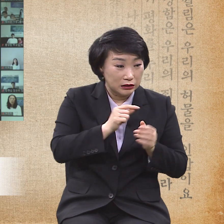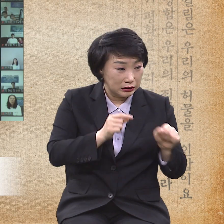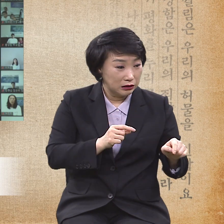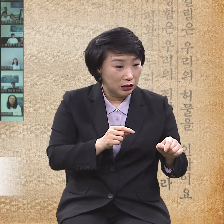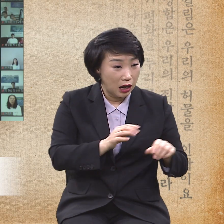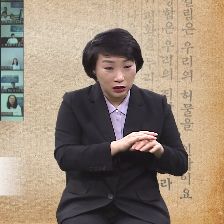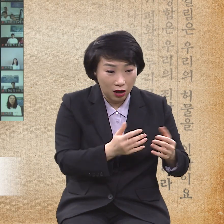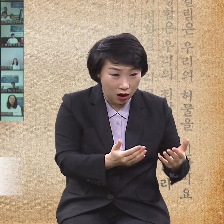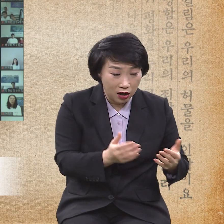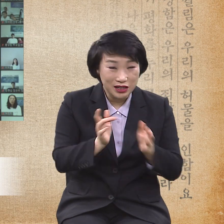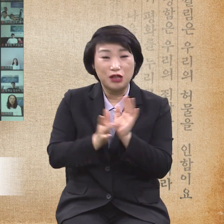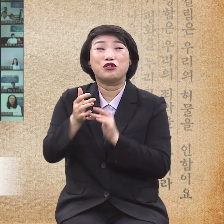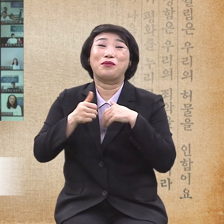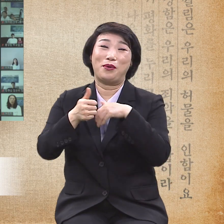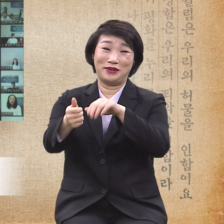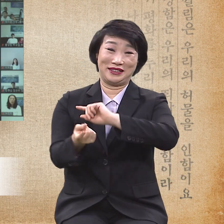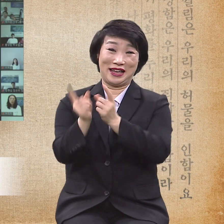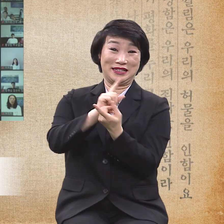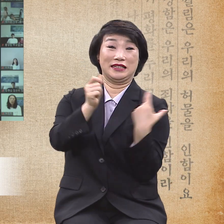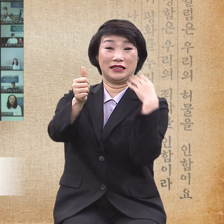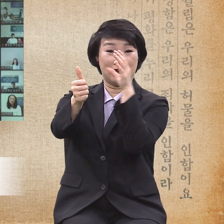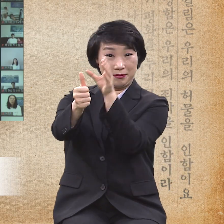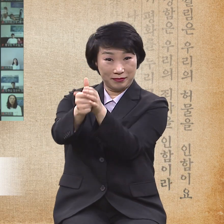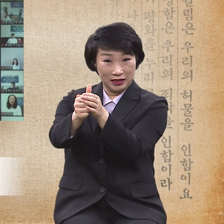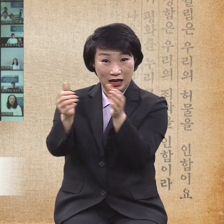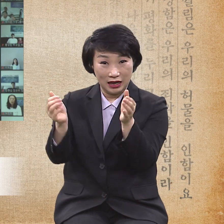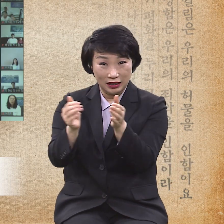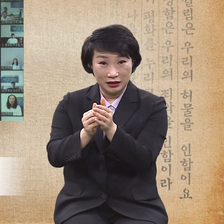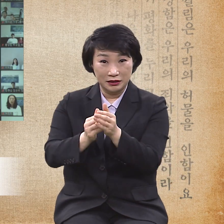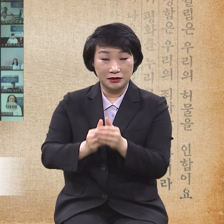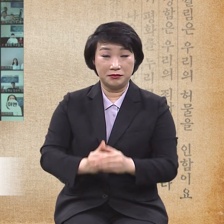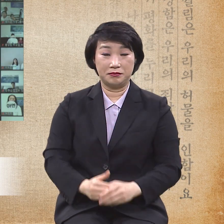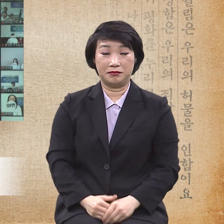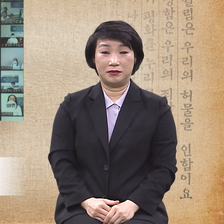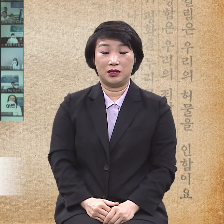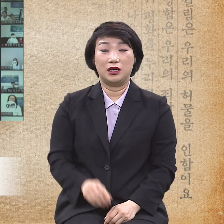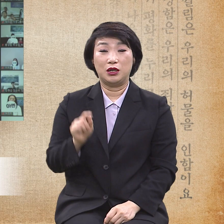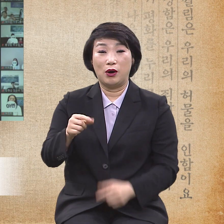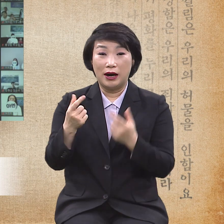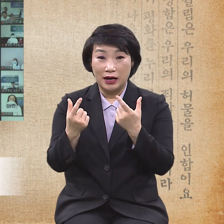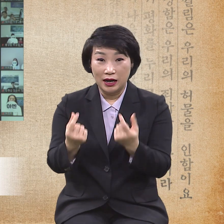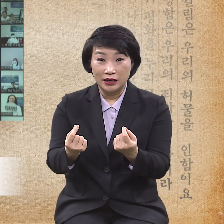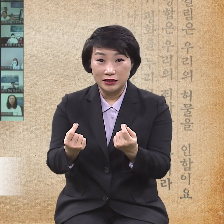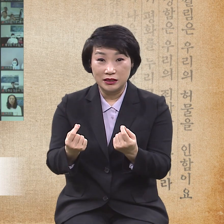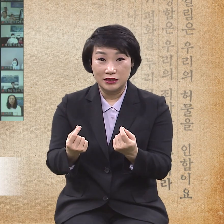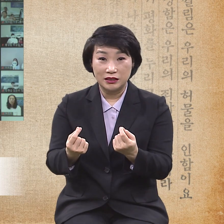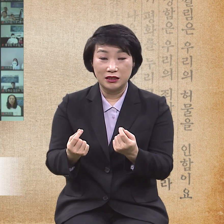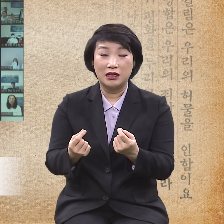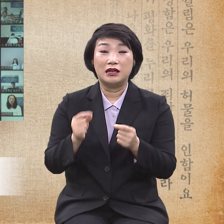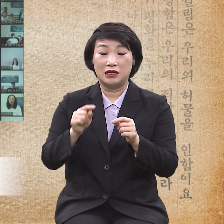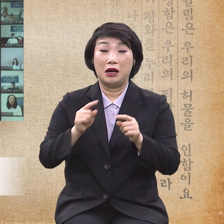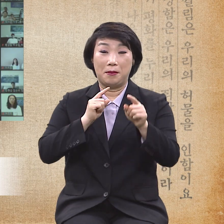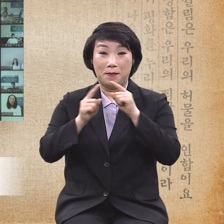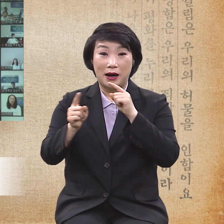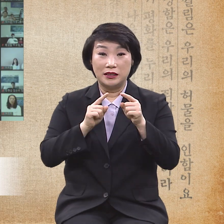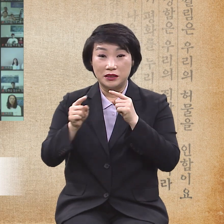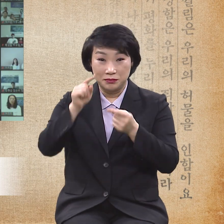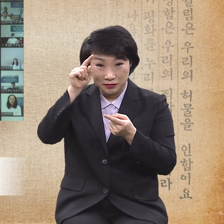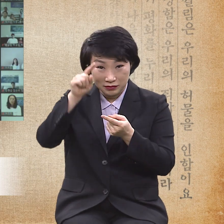죄악을 그에게 담당시키셨도다. 이렇게 하신 말씀